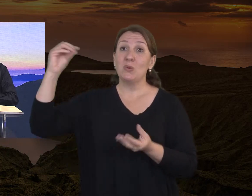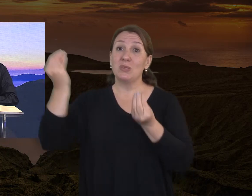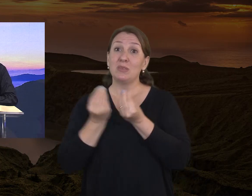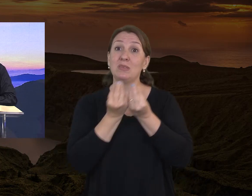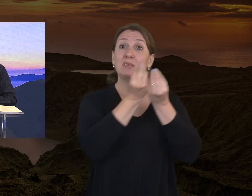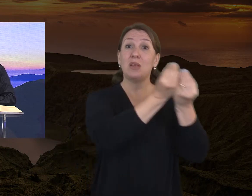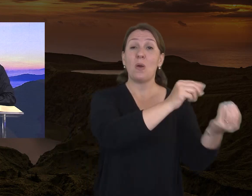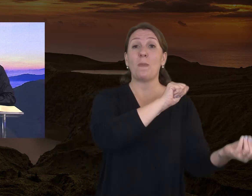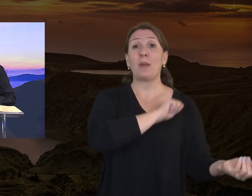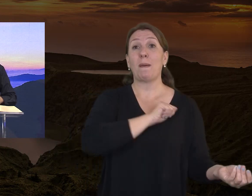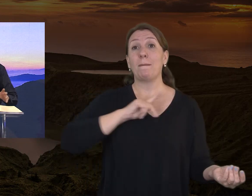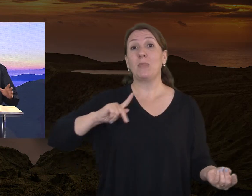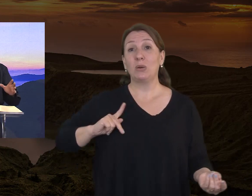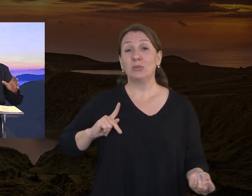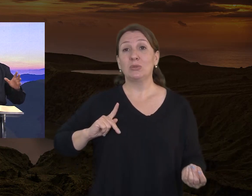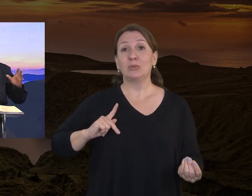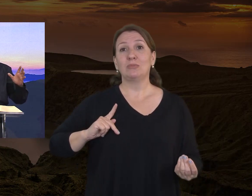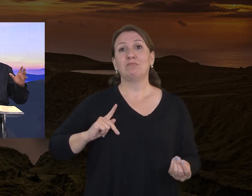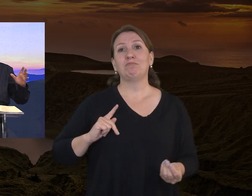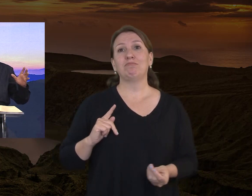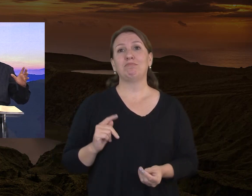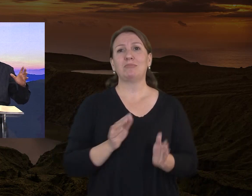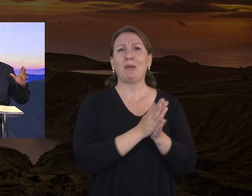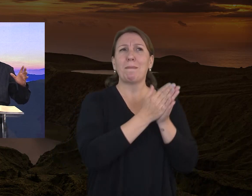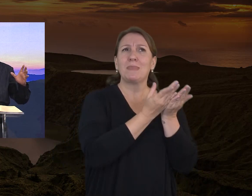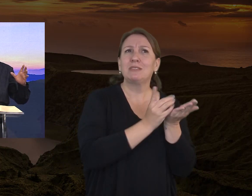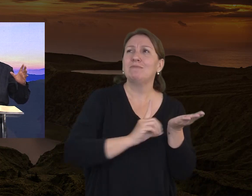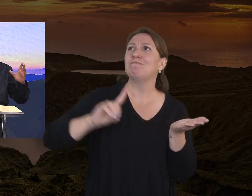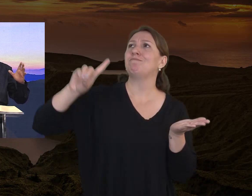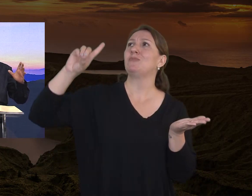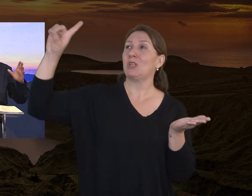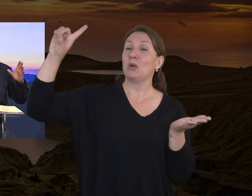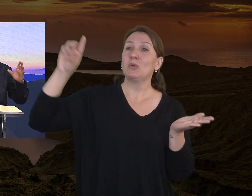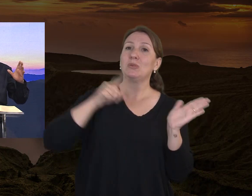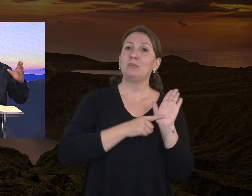da reconciliação. Então você,